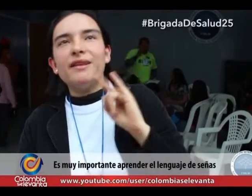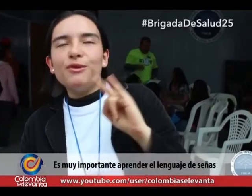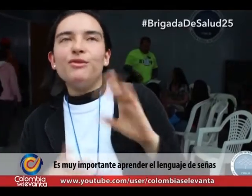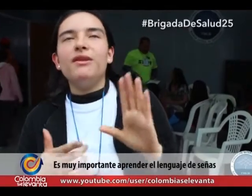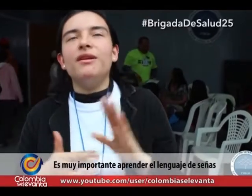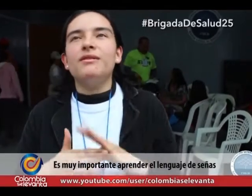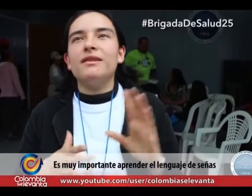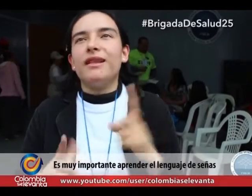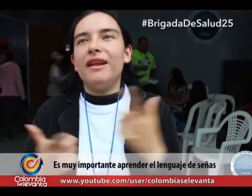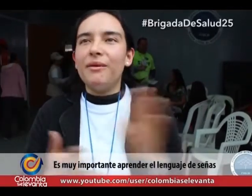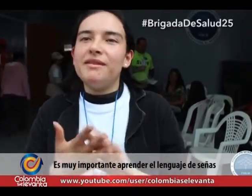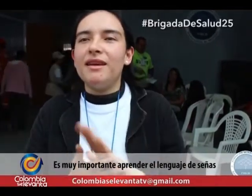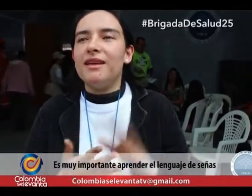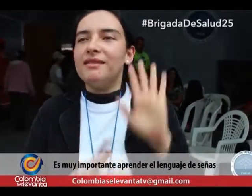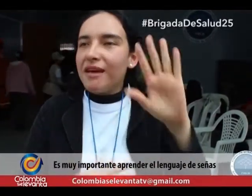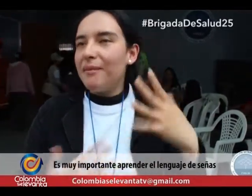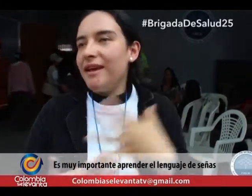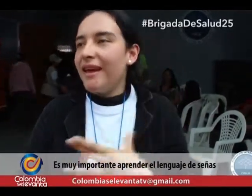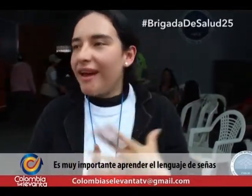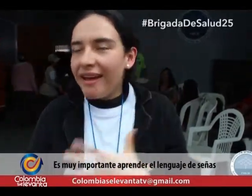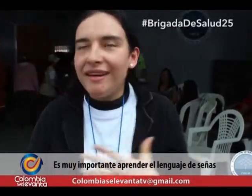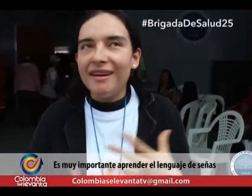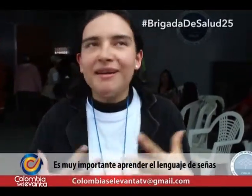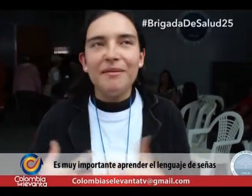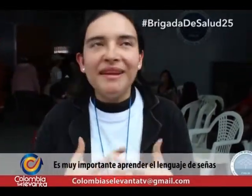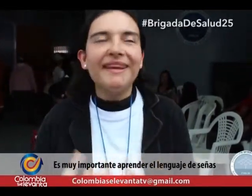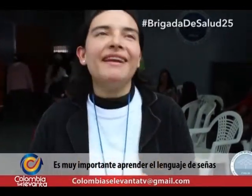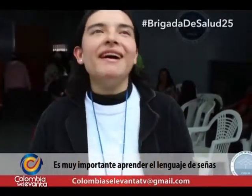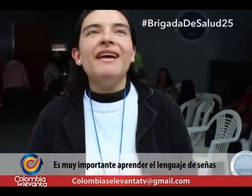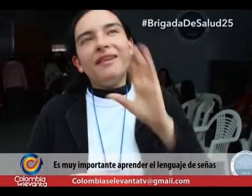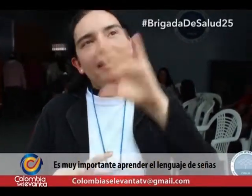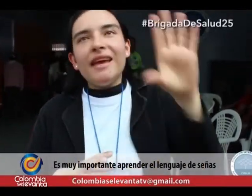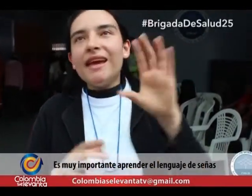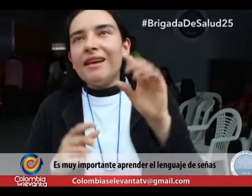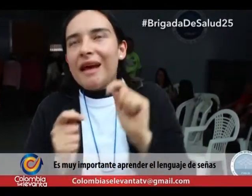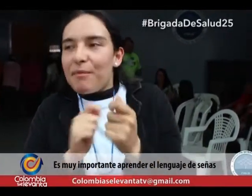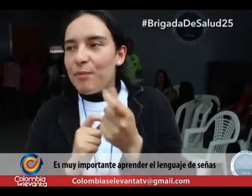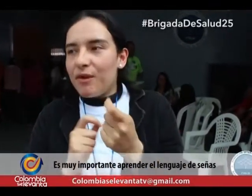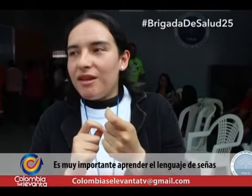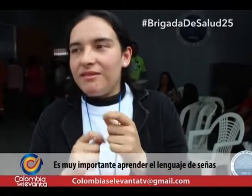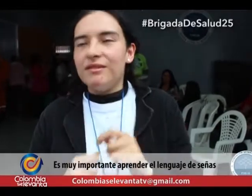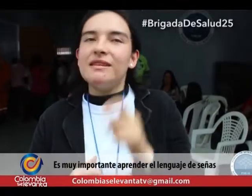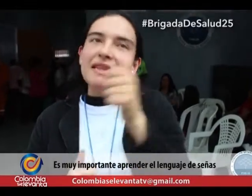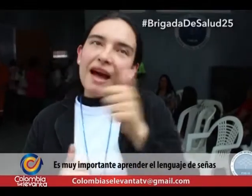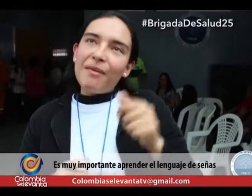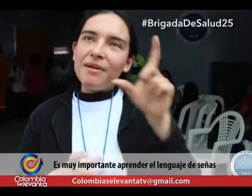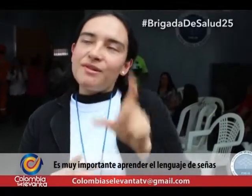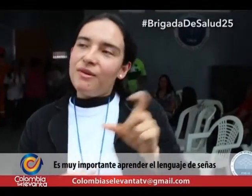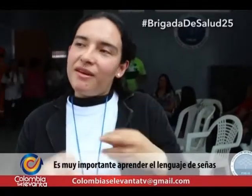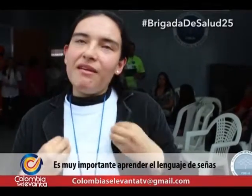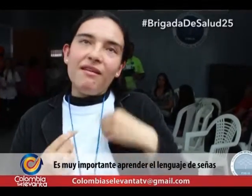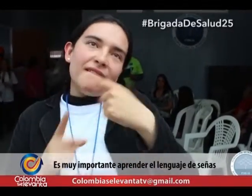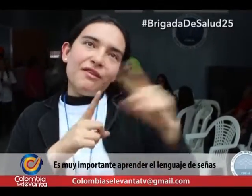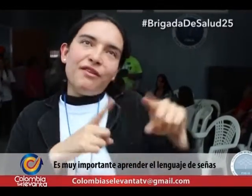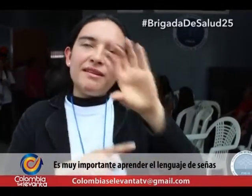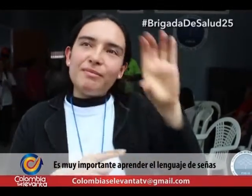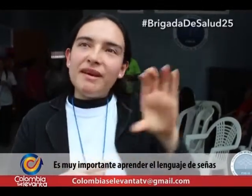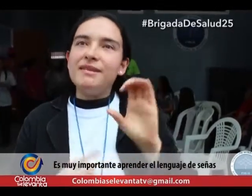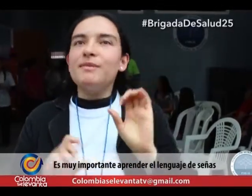Estados Unidos es una lengua de señas americana, americana, y cambia un poquito. Entonces, cada persona que vive en diferentes países